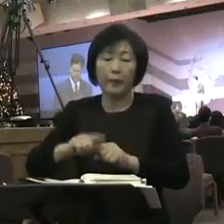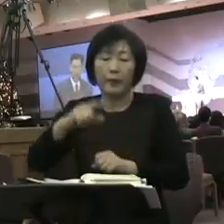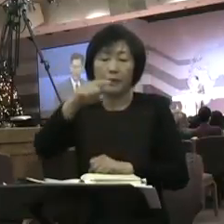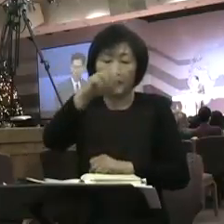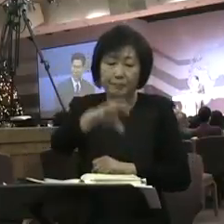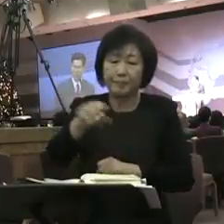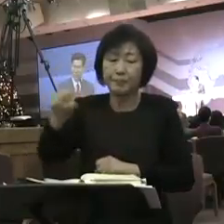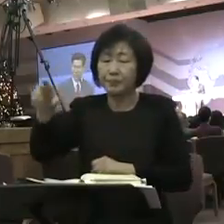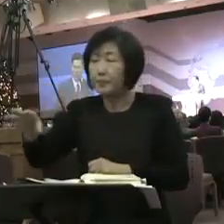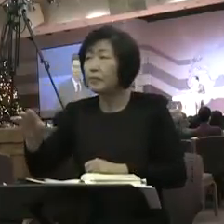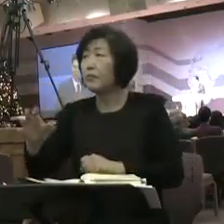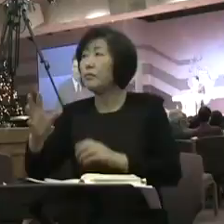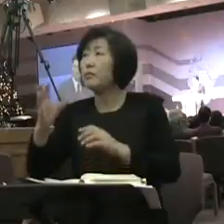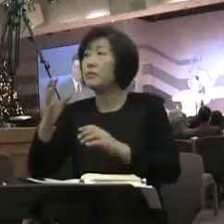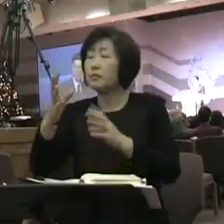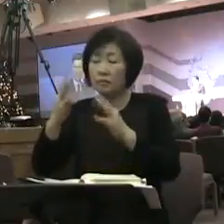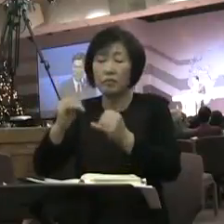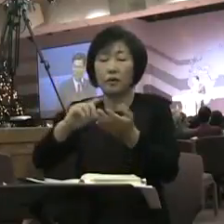얼마든지 나타날 수 있습니다.